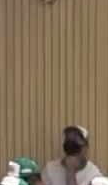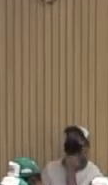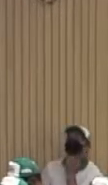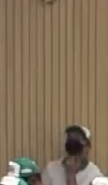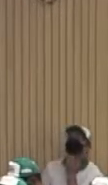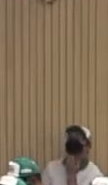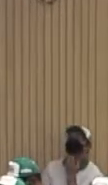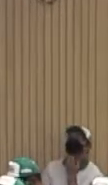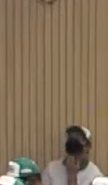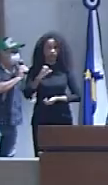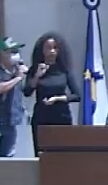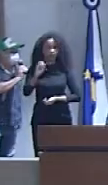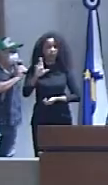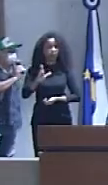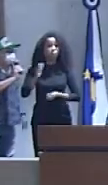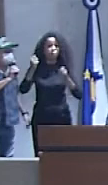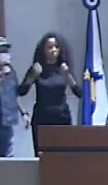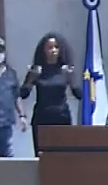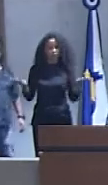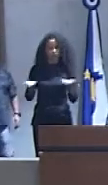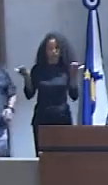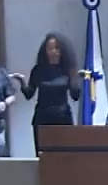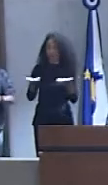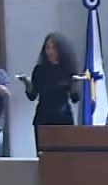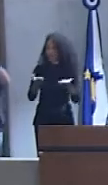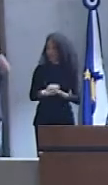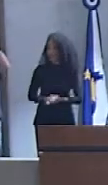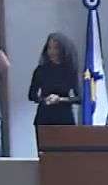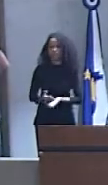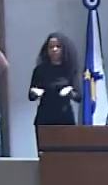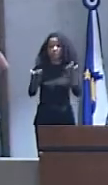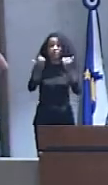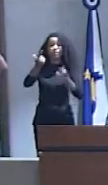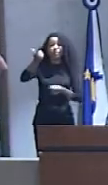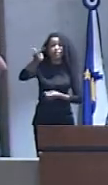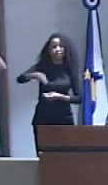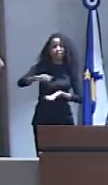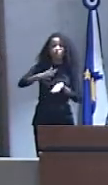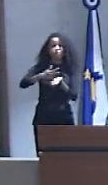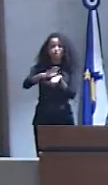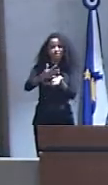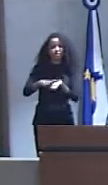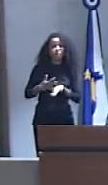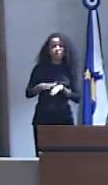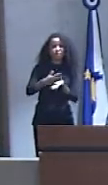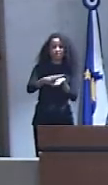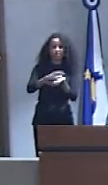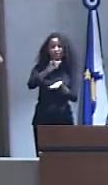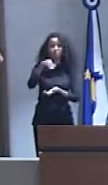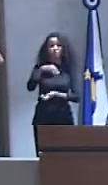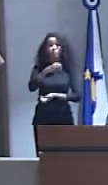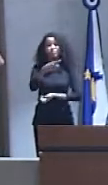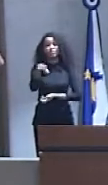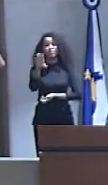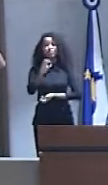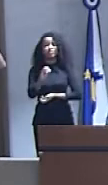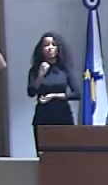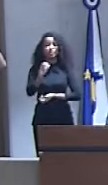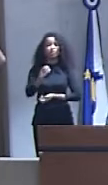Gabriel, podemos dar uma animada? Anima. Então nós vamos repetir aquele sambinha que João, aquele samba que